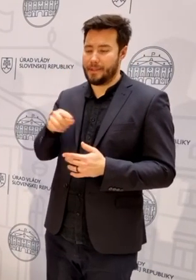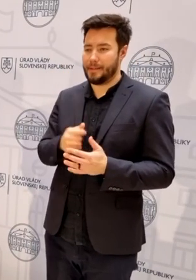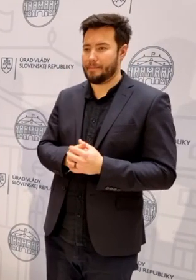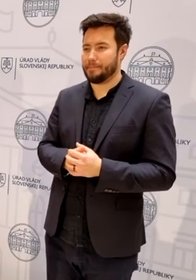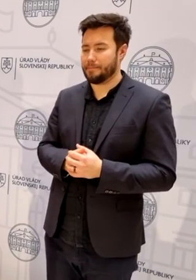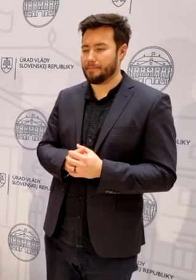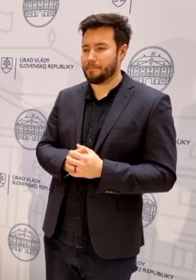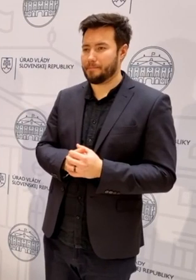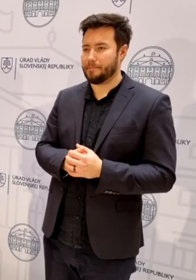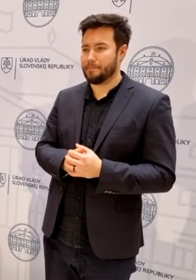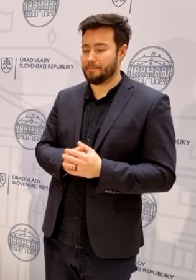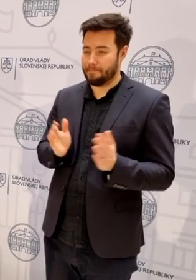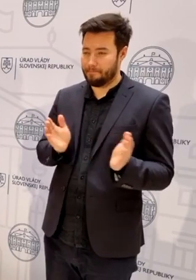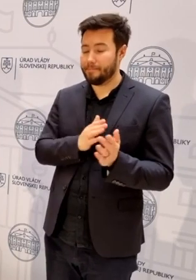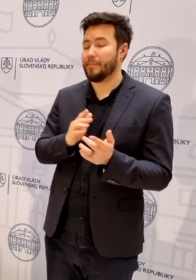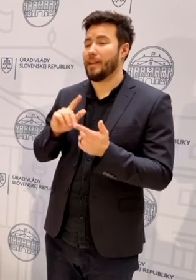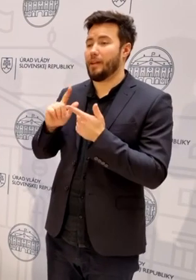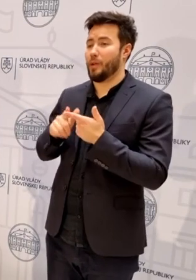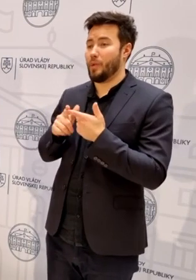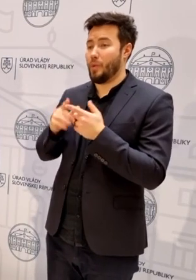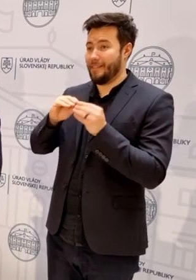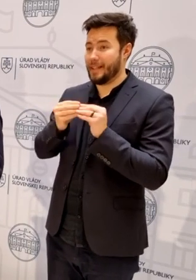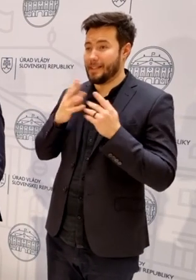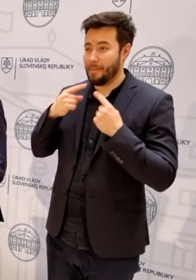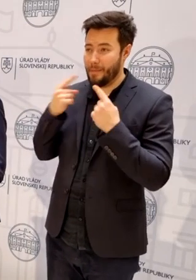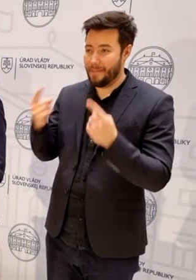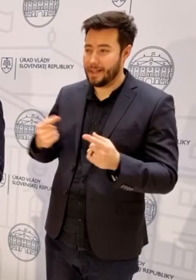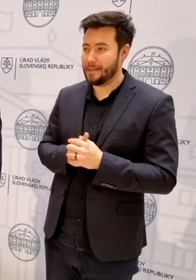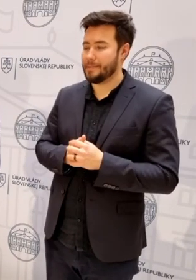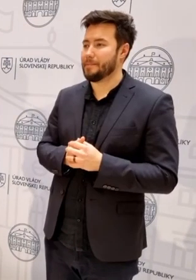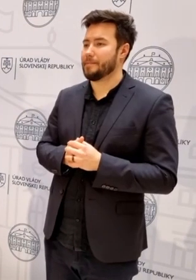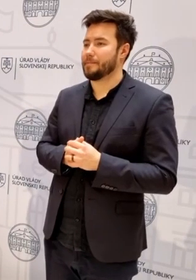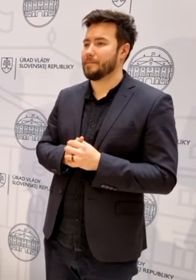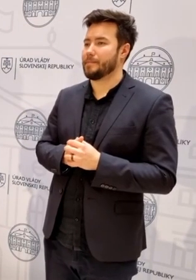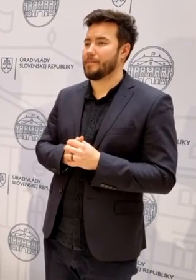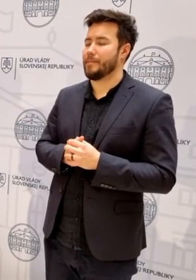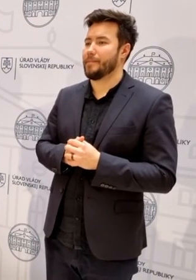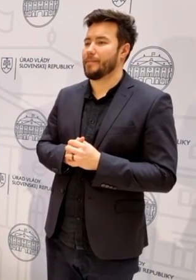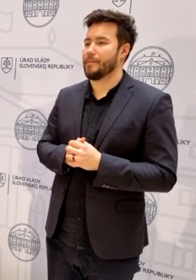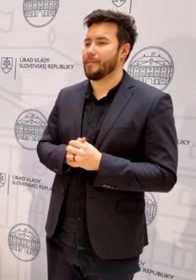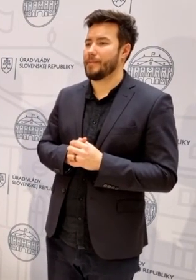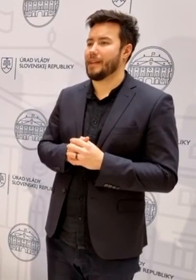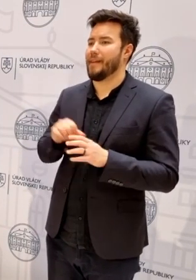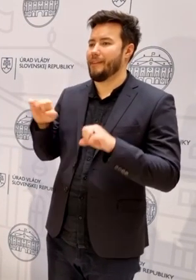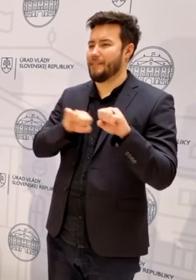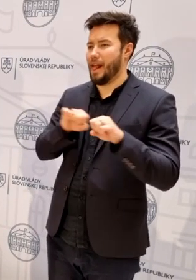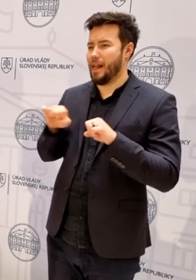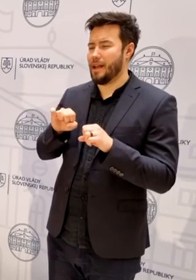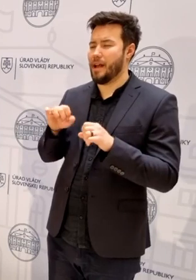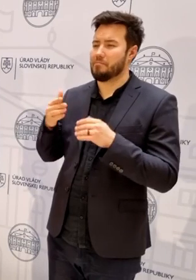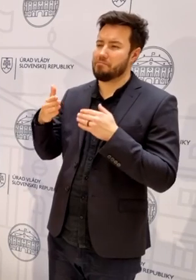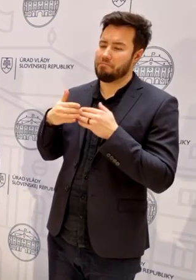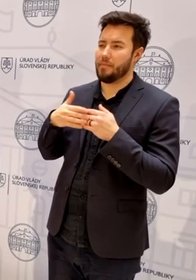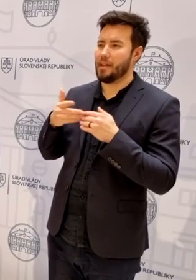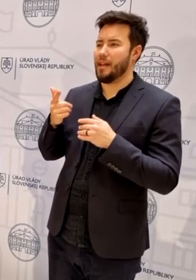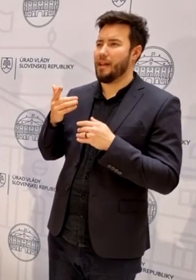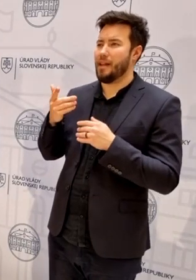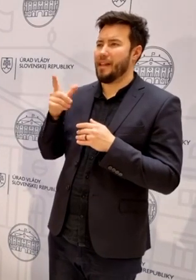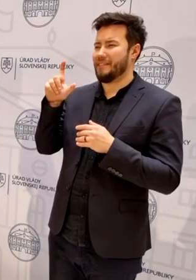Druhá vec, ktorú vám chcem povedať, je, že v rámci uznesenia vlády, ktoré bolo prijaté, myslím, pred dvomi týždňami, je